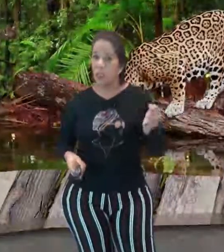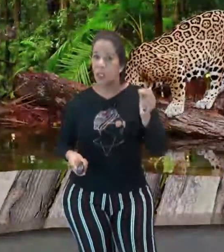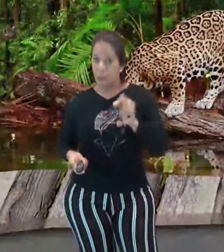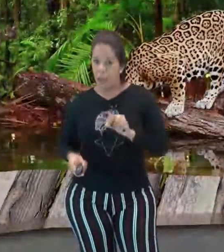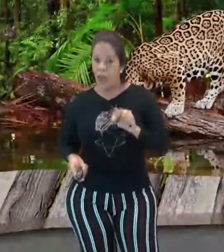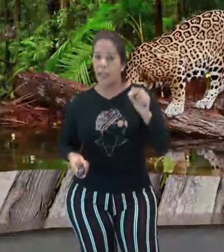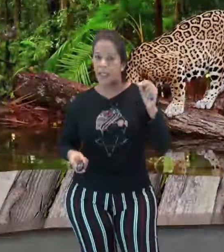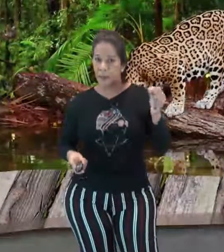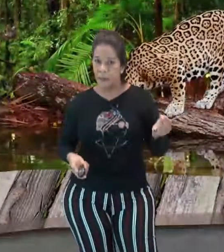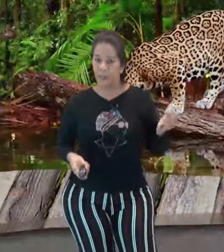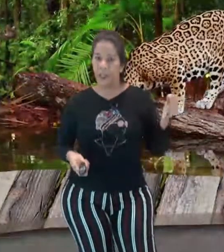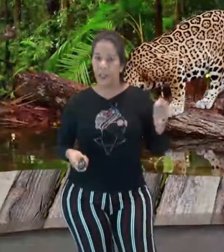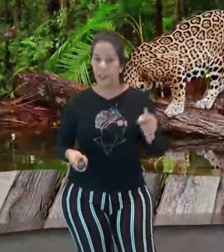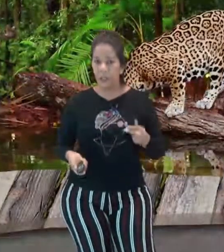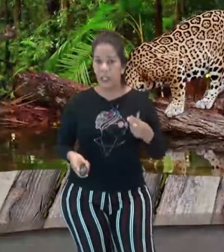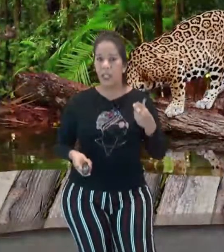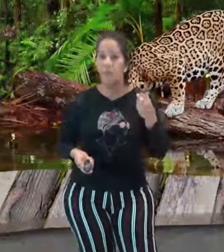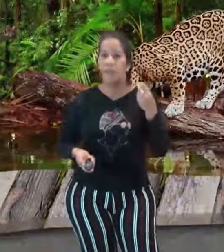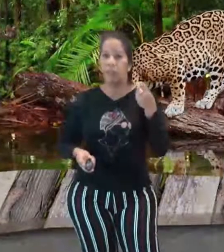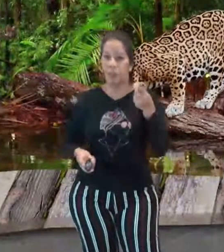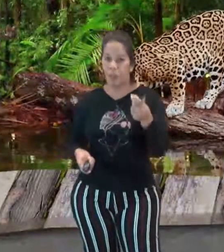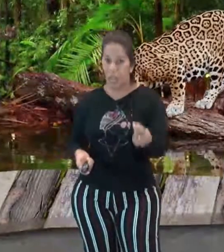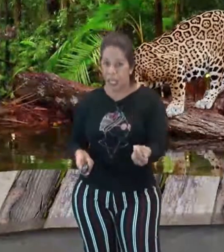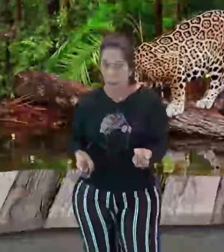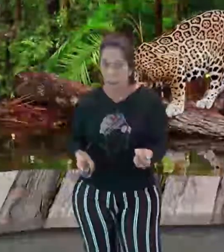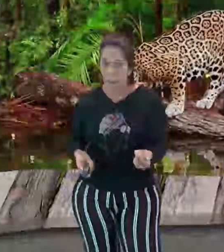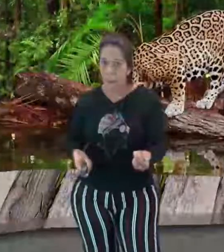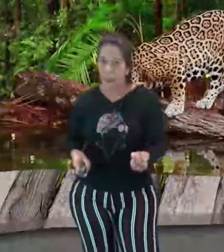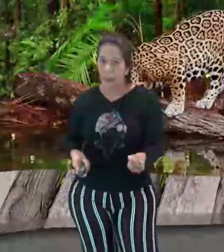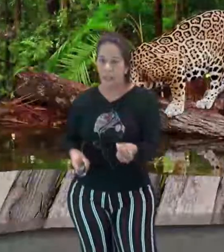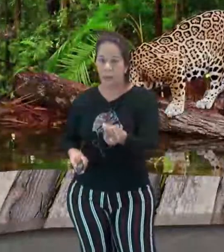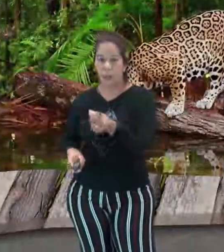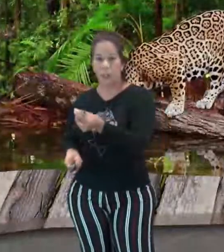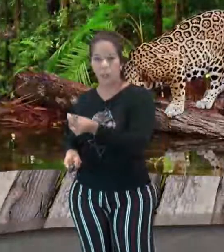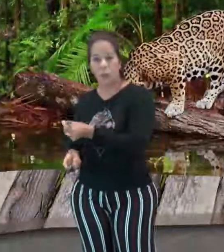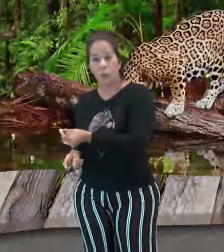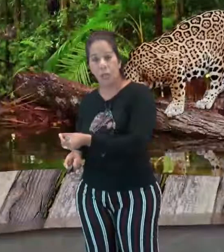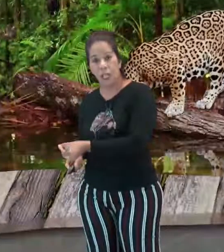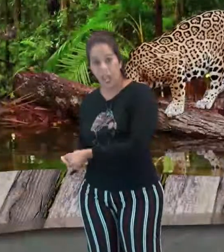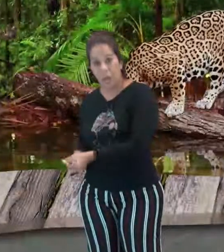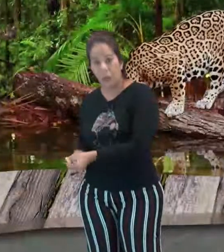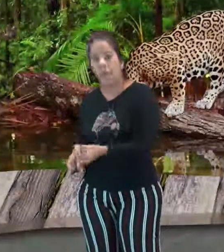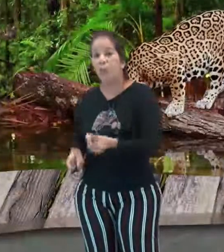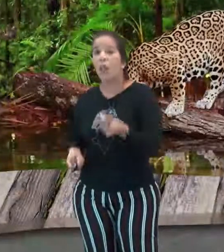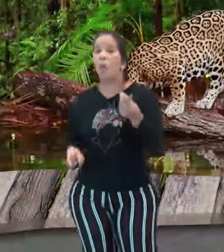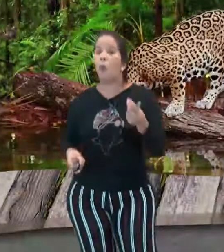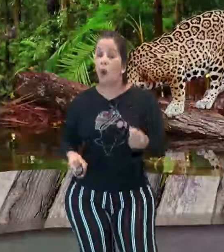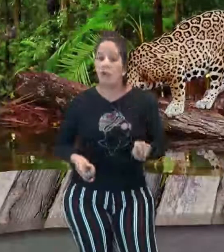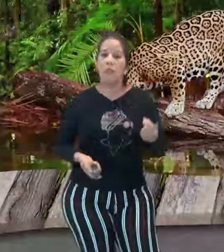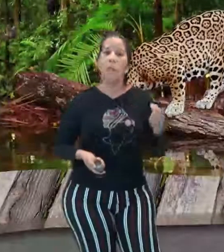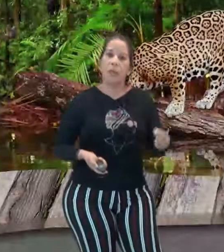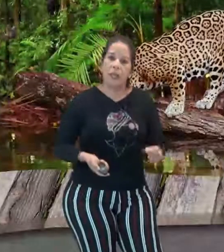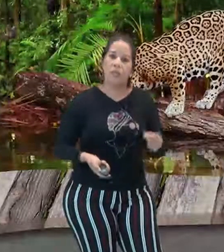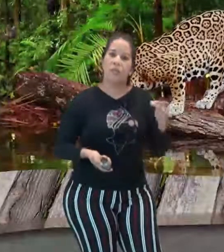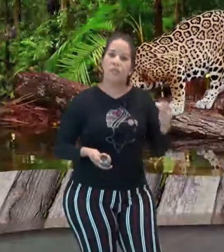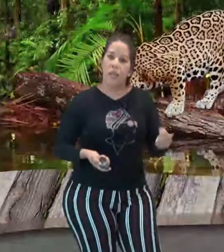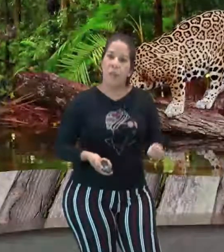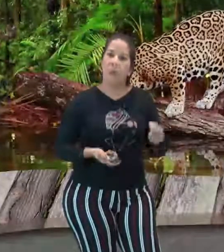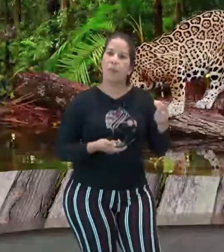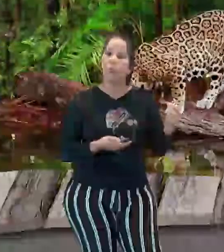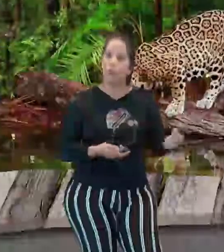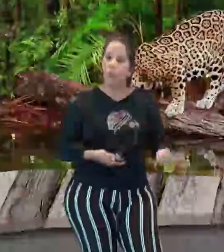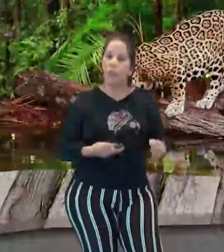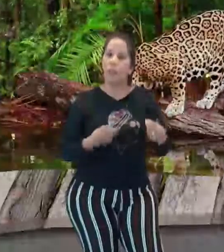esses dois papéis. Tanto tem a eliminação da urina, faz parte do sistema urinário, quanto também do